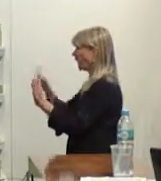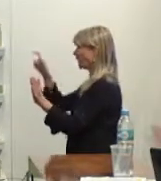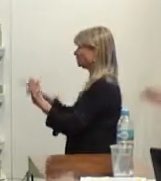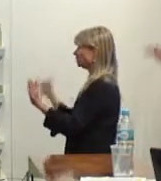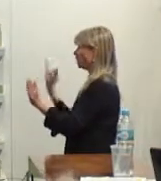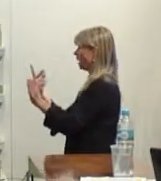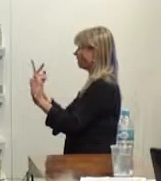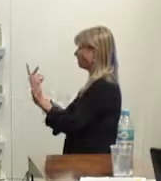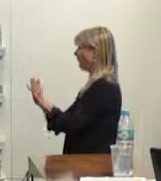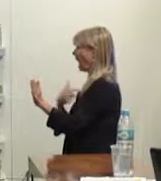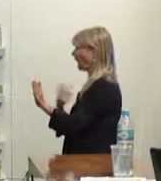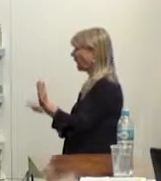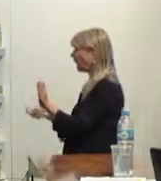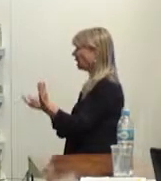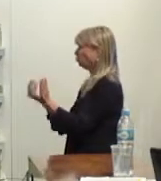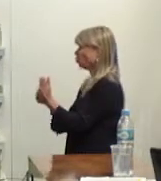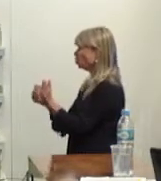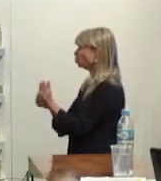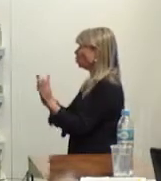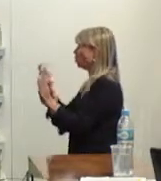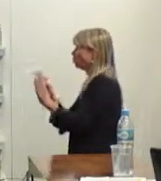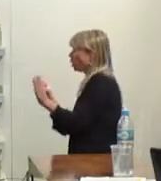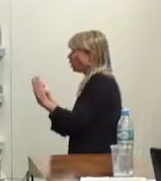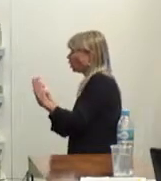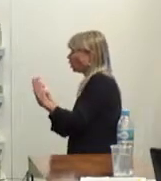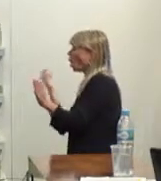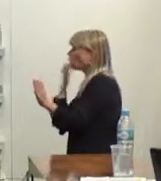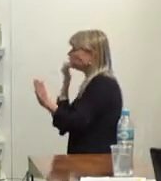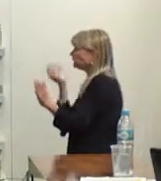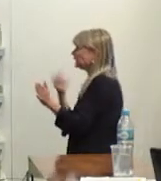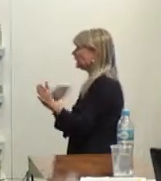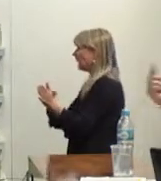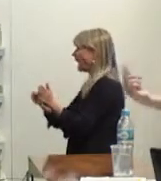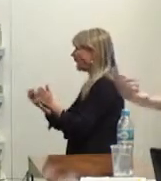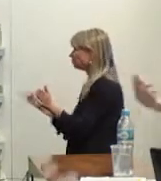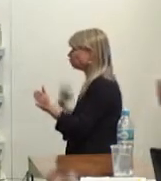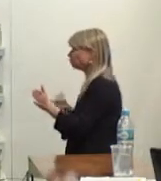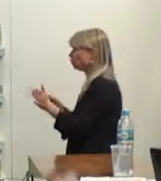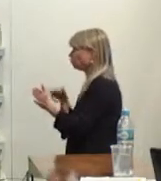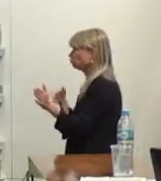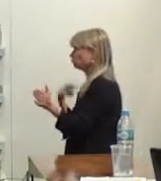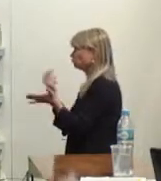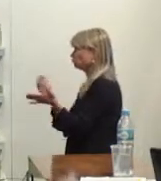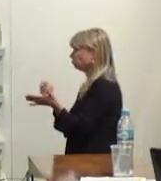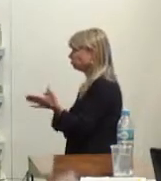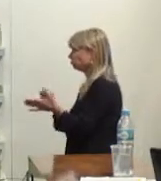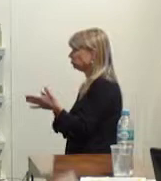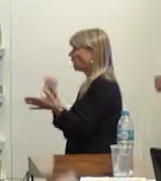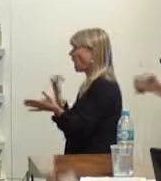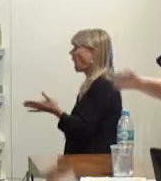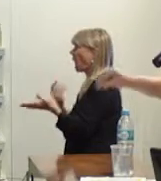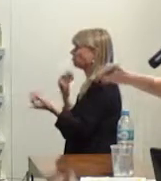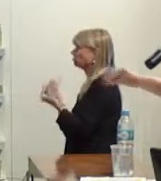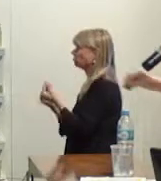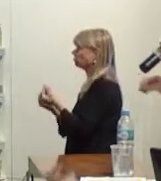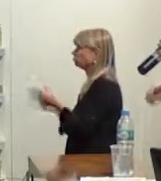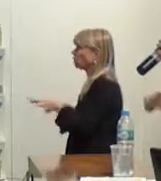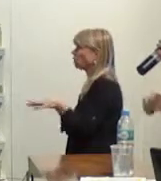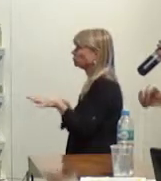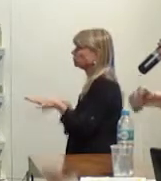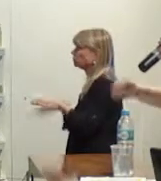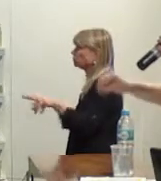y sobreestimando los gastos y los costos. Hay un gran movimiento de recursos entre